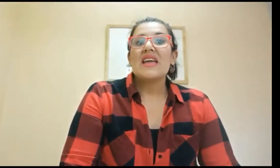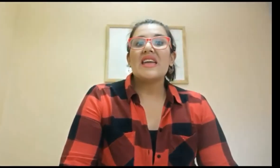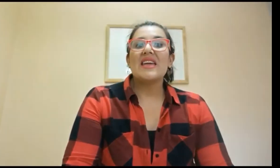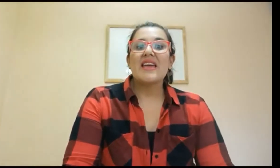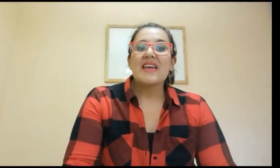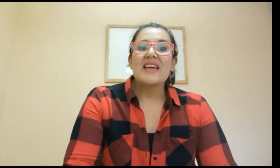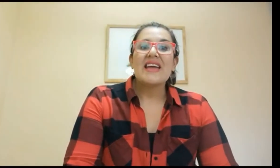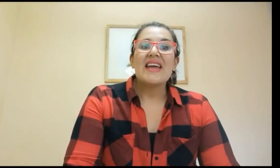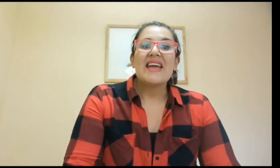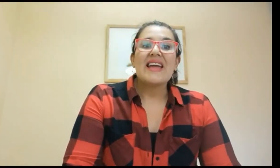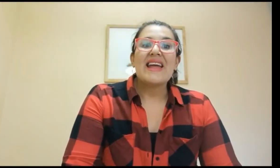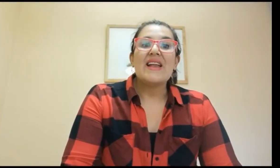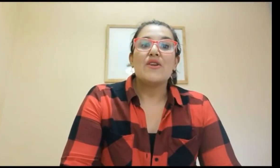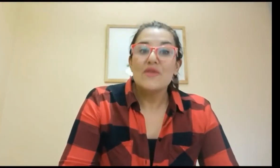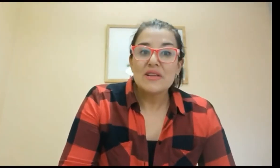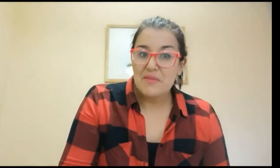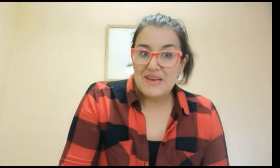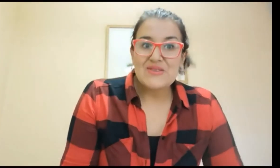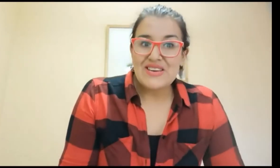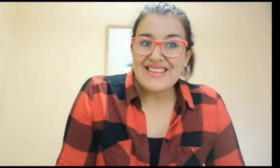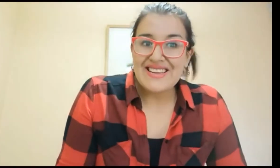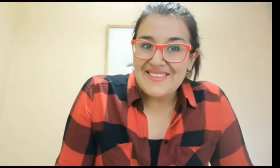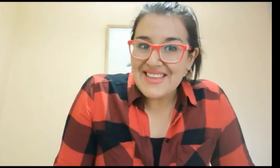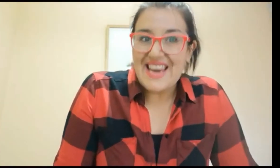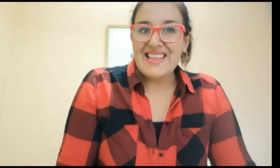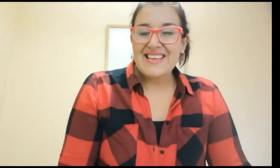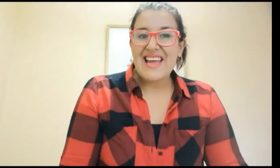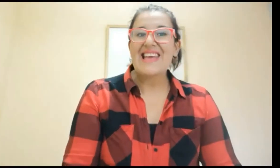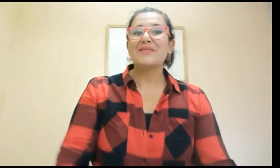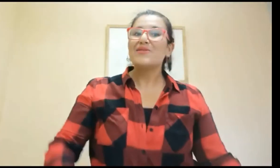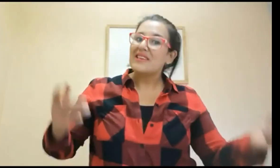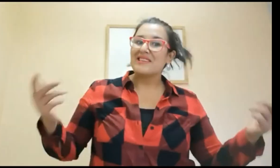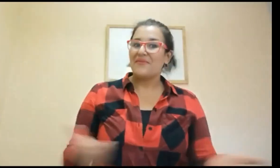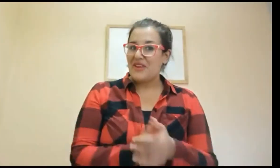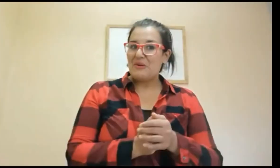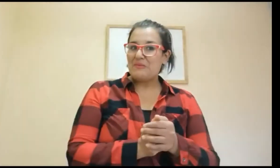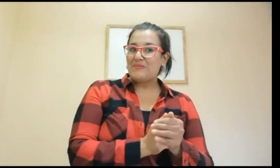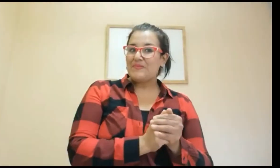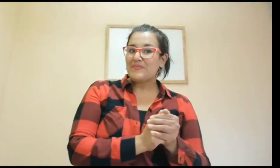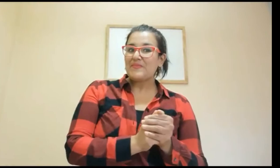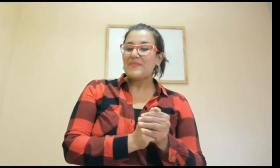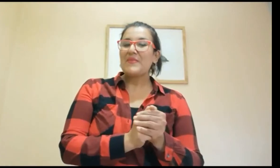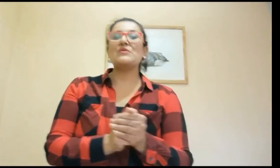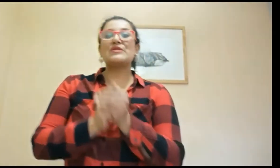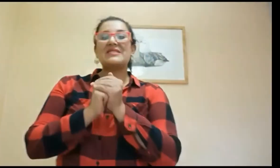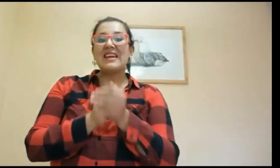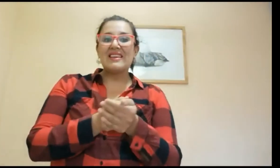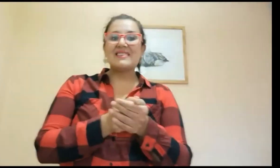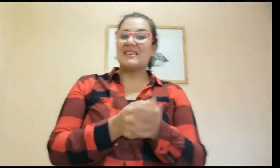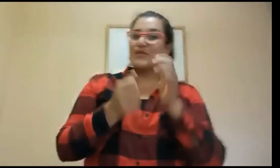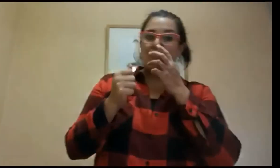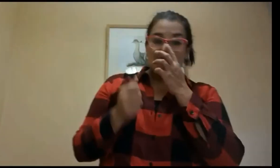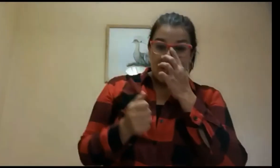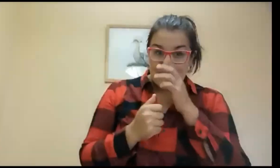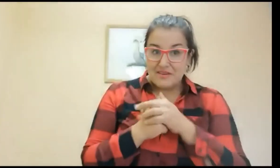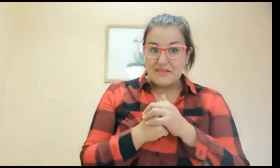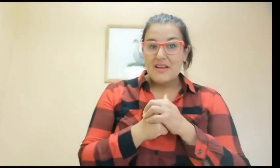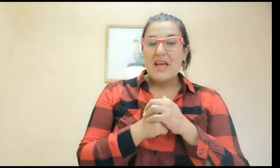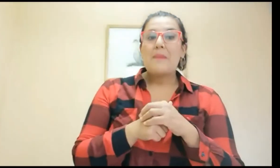Y el último paso de esta actividad es un desafío. Ustedes en su cuaderno